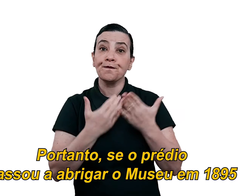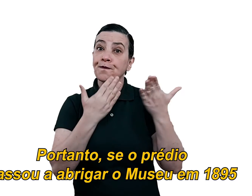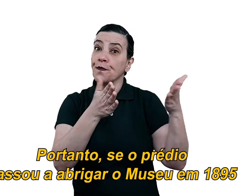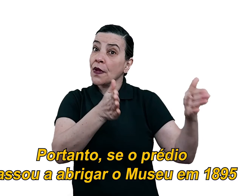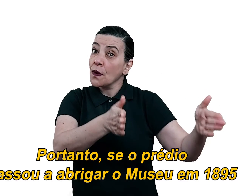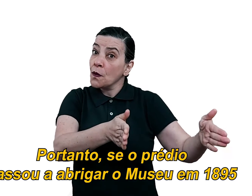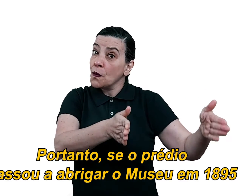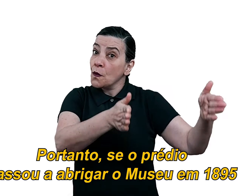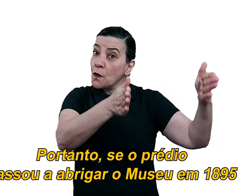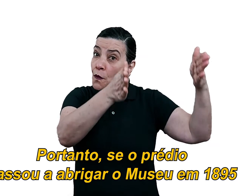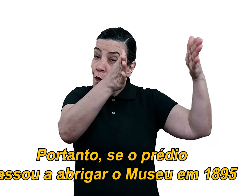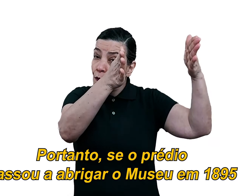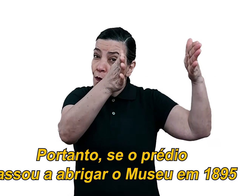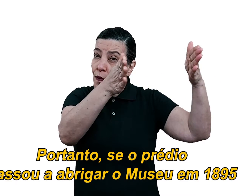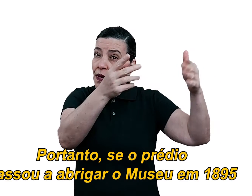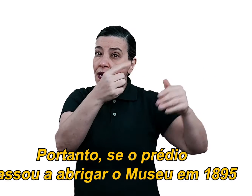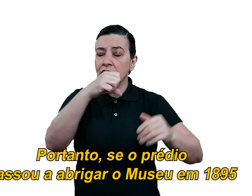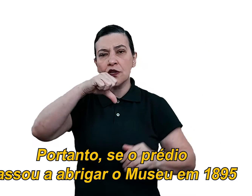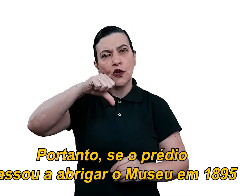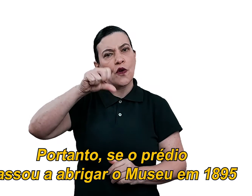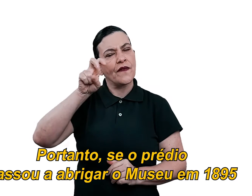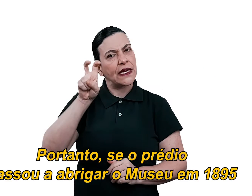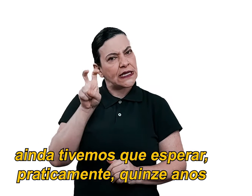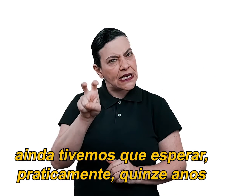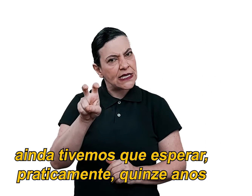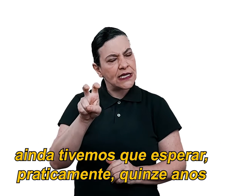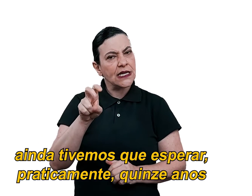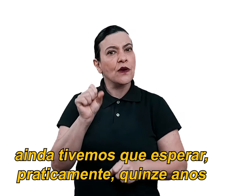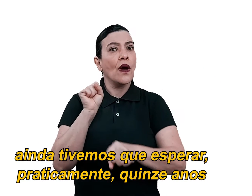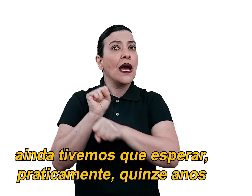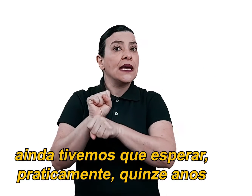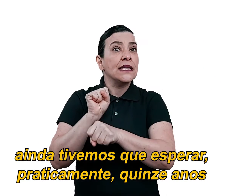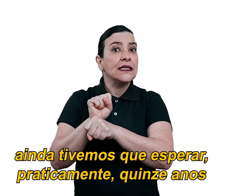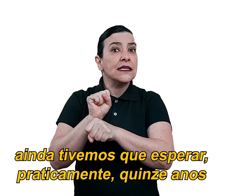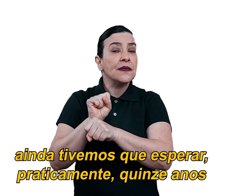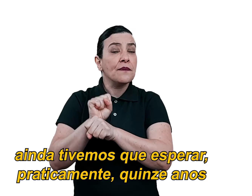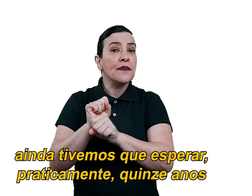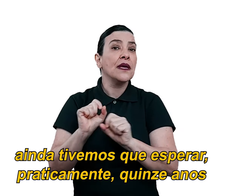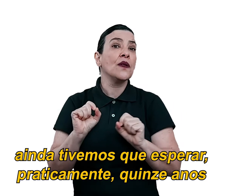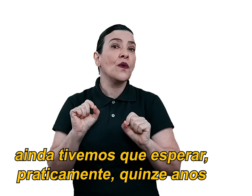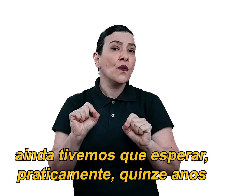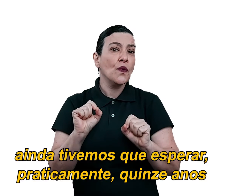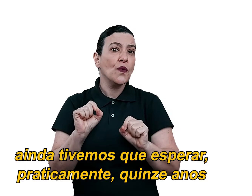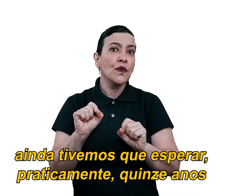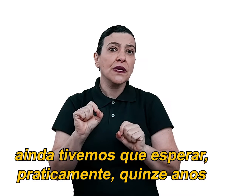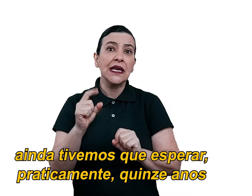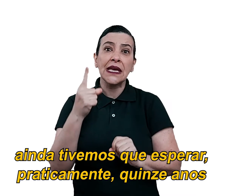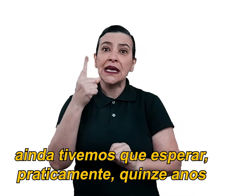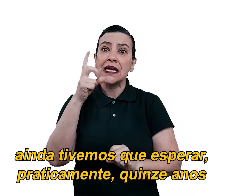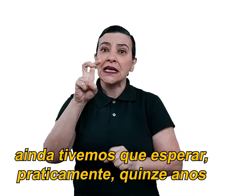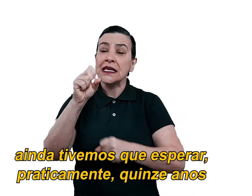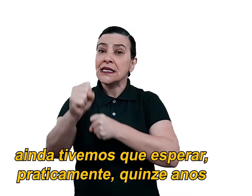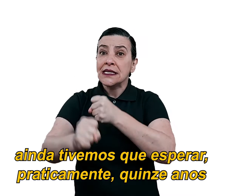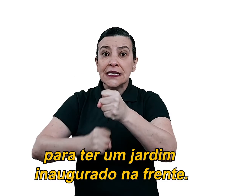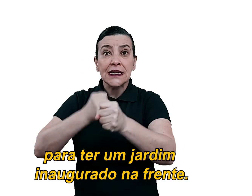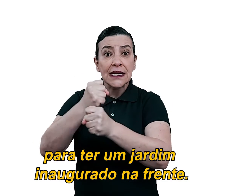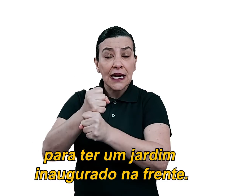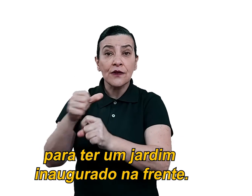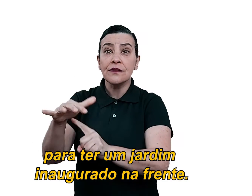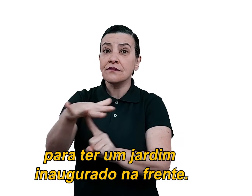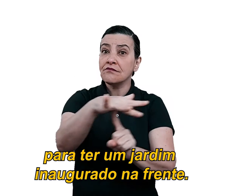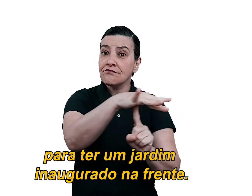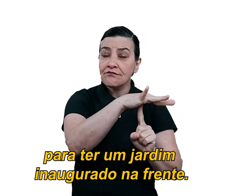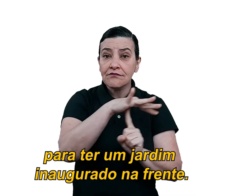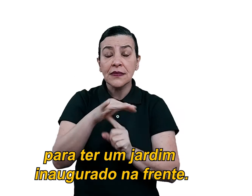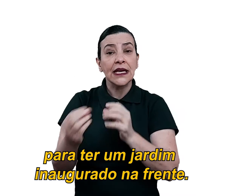se o prédio passou a abrigar o museu em 95, ainda tivemos que esperar praticamente 15 anos para ter um